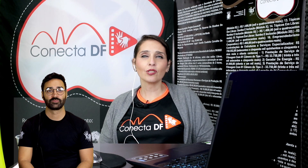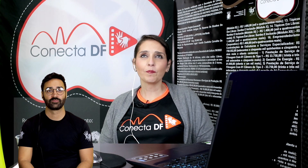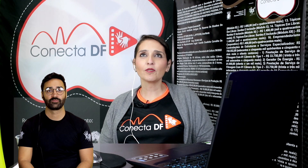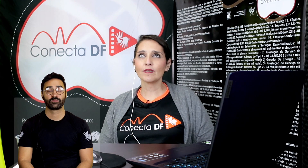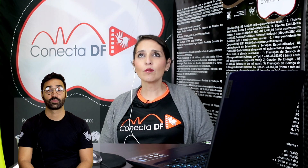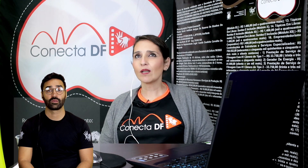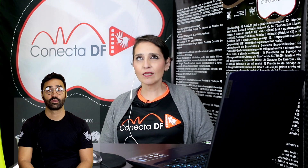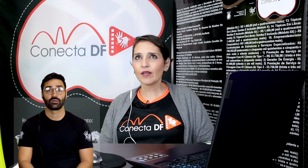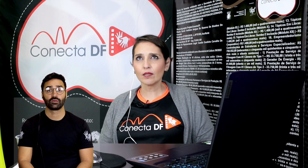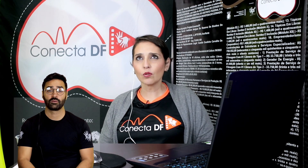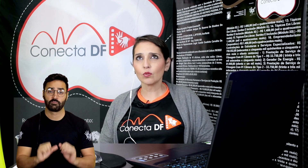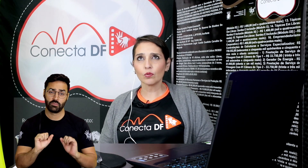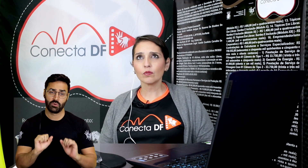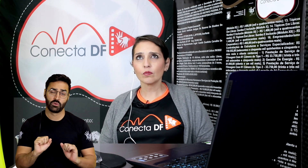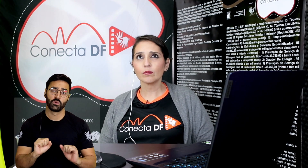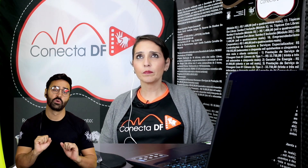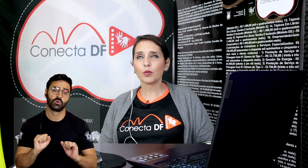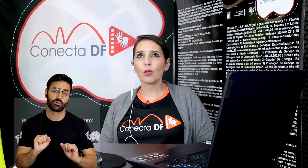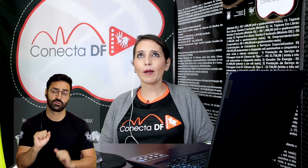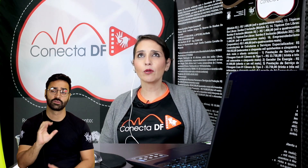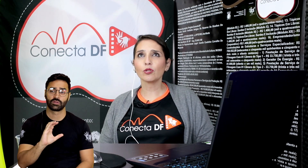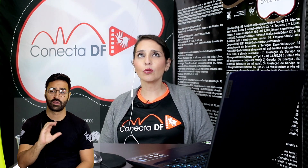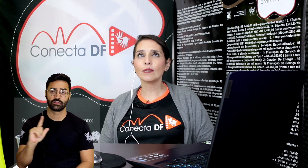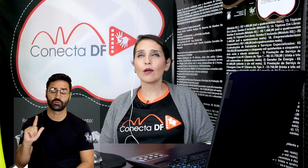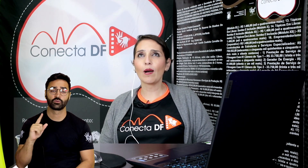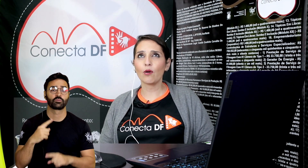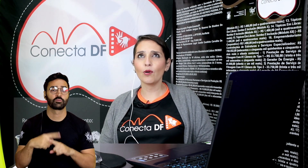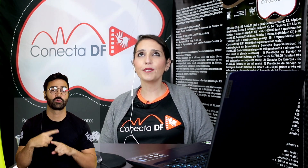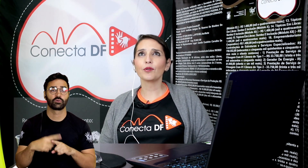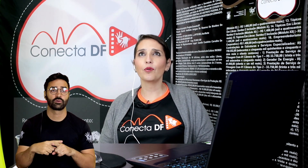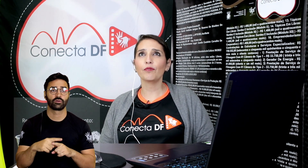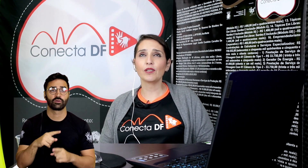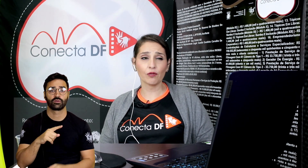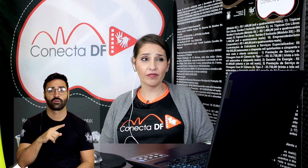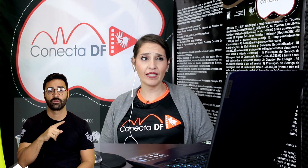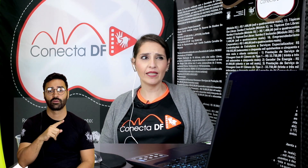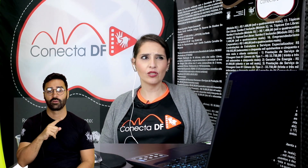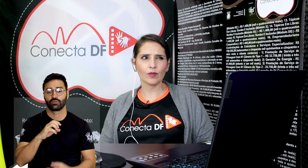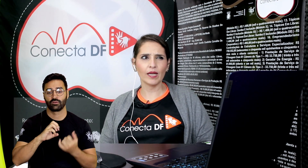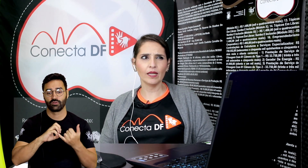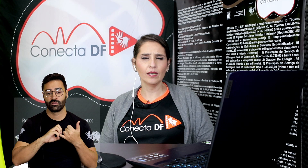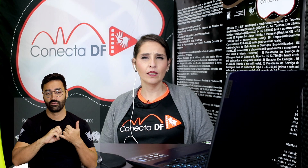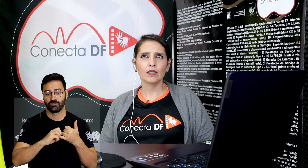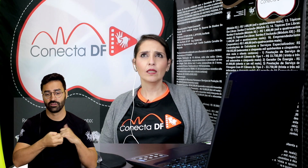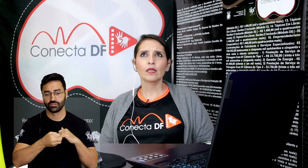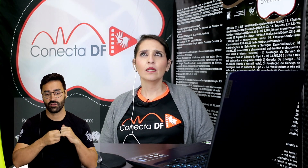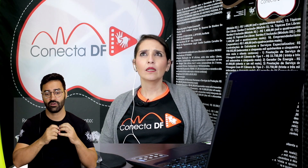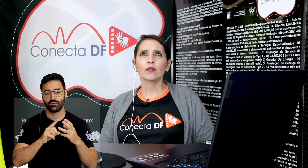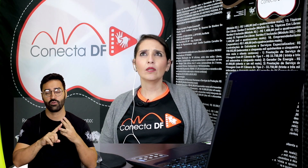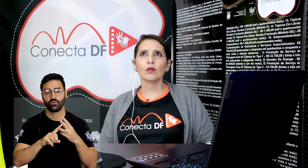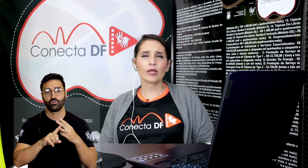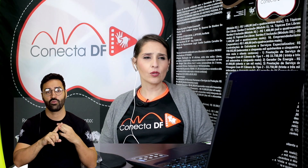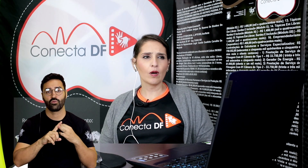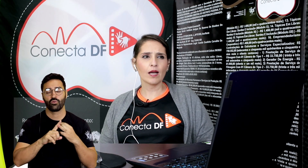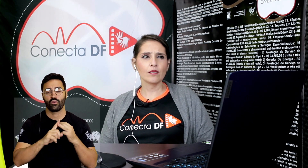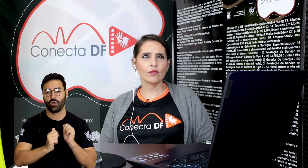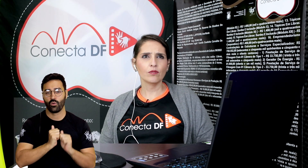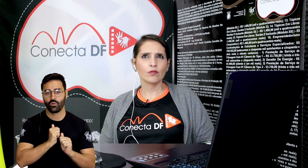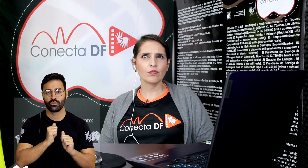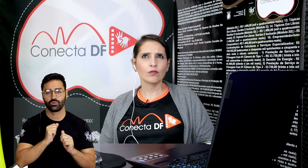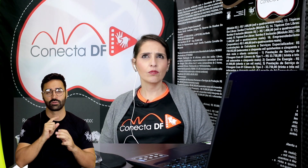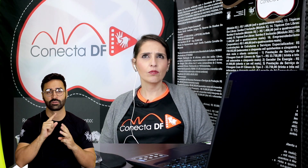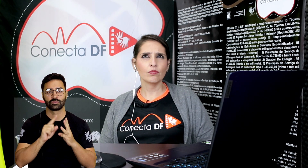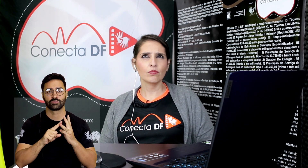A gente pode fazer um classificador, porque o baião de 2 é o arroz com feijão verde, não é? E queijo